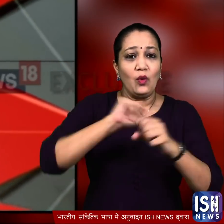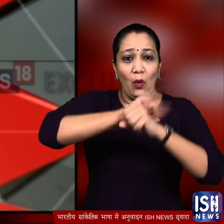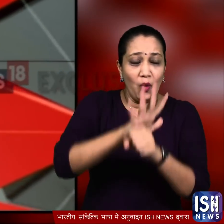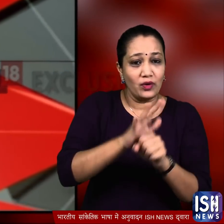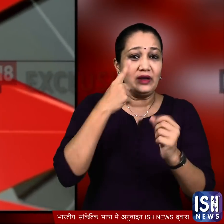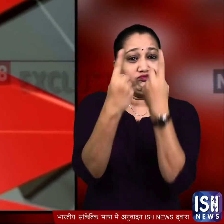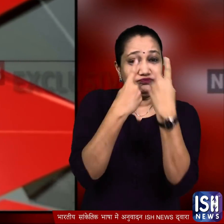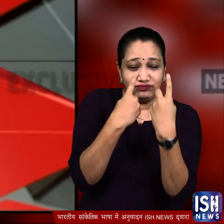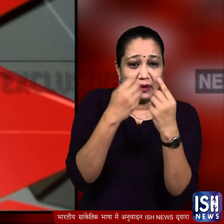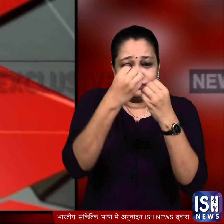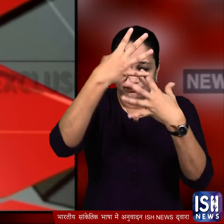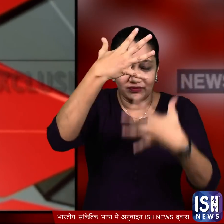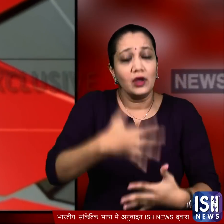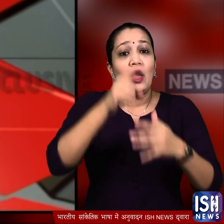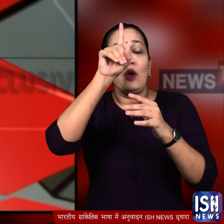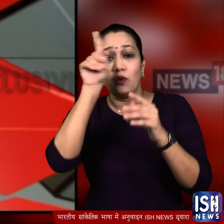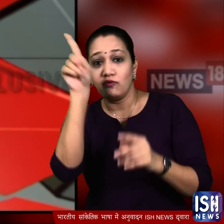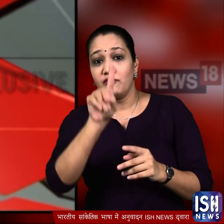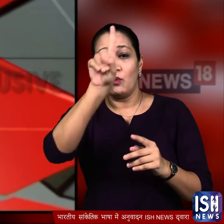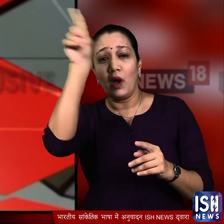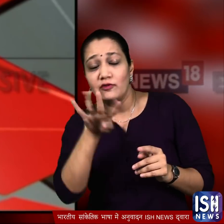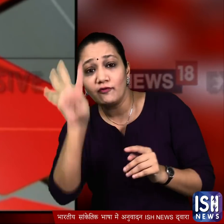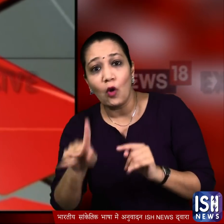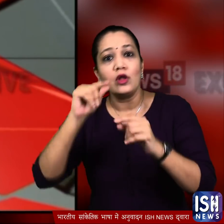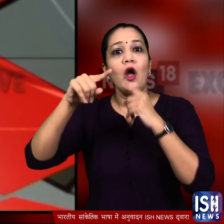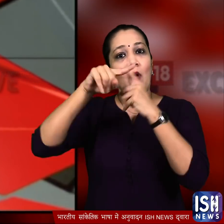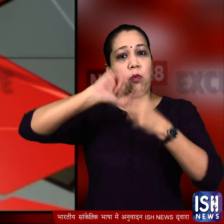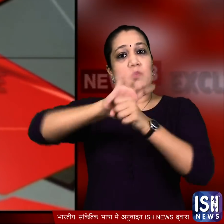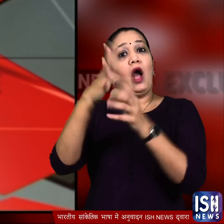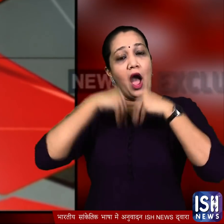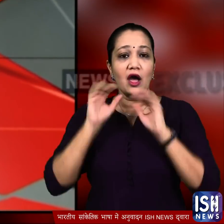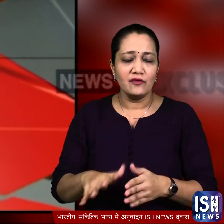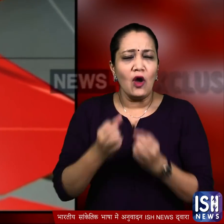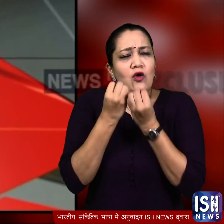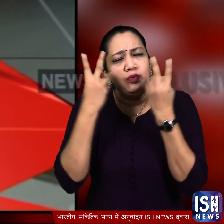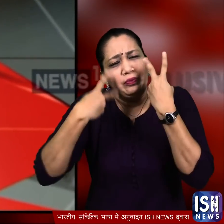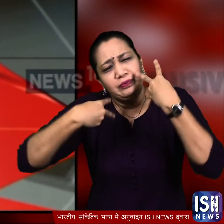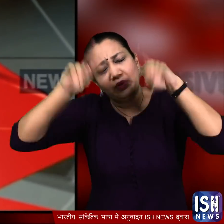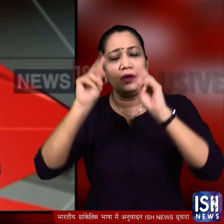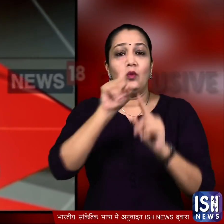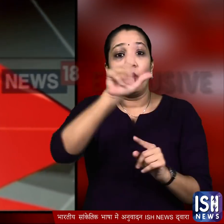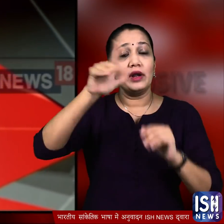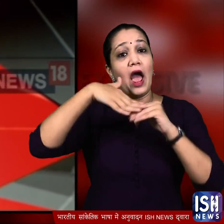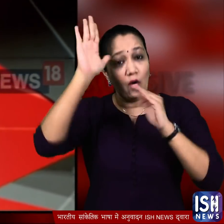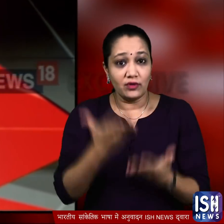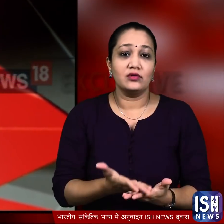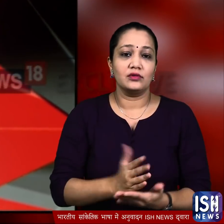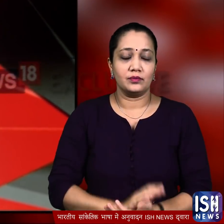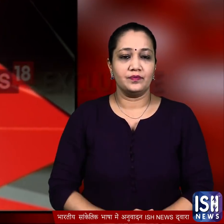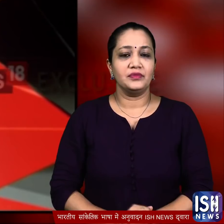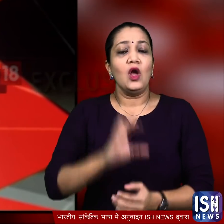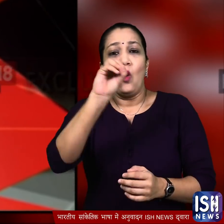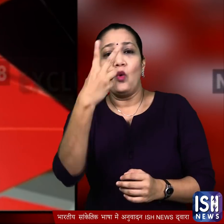लोगों का कोरोना टेस्ट हो रहा है, उनमें 1/4 के लगभग पॉजिटिव मिल रहे हैं। वहां सक्रिय मरीजों की संख्या भी 1 लाख के करीब पहुंच रही